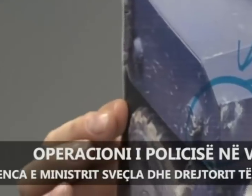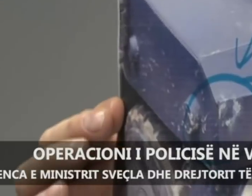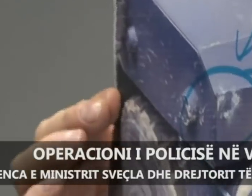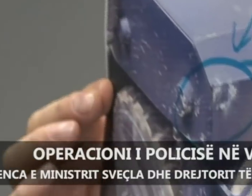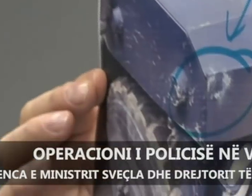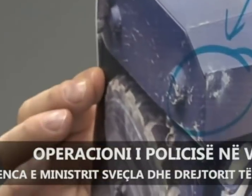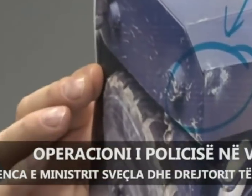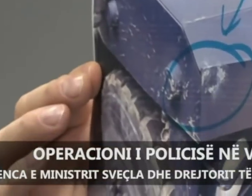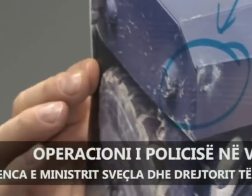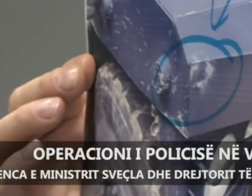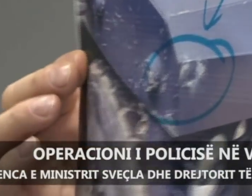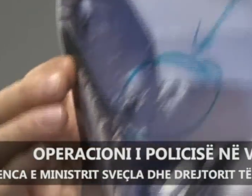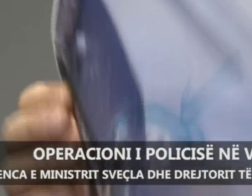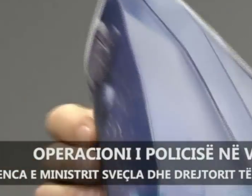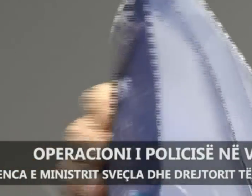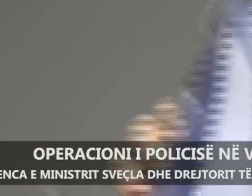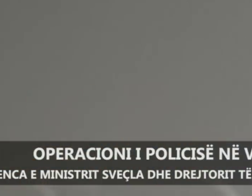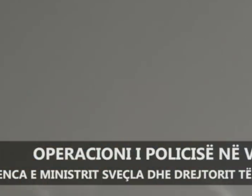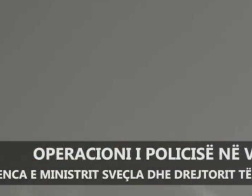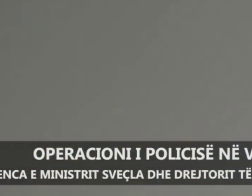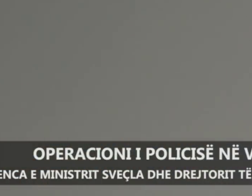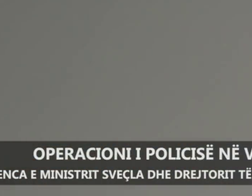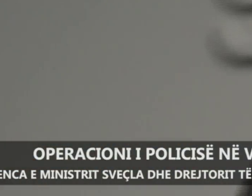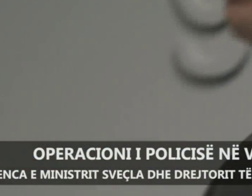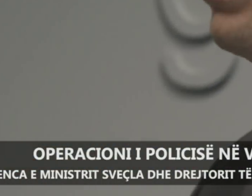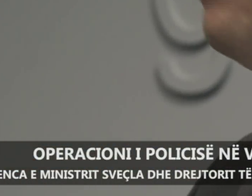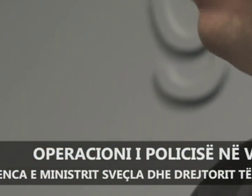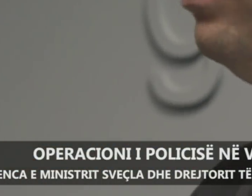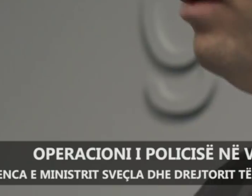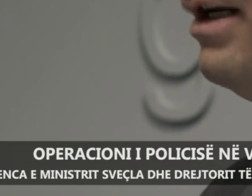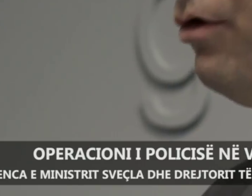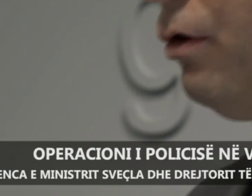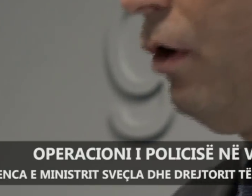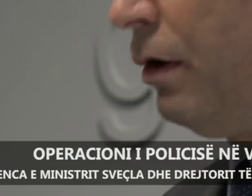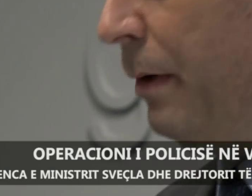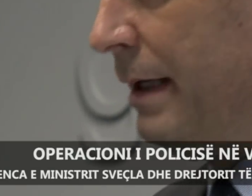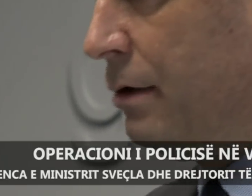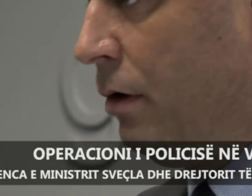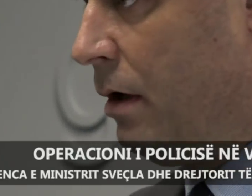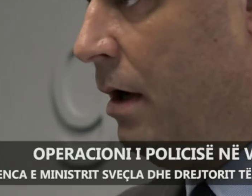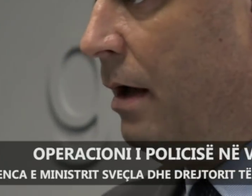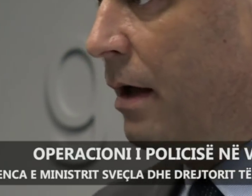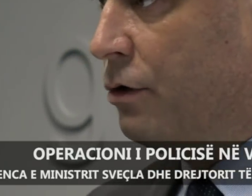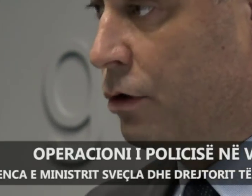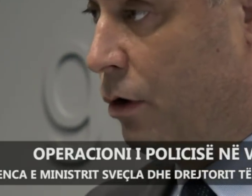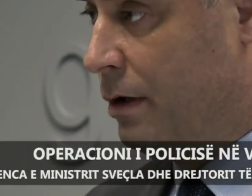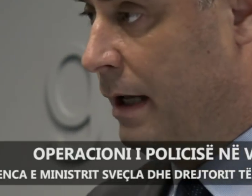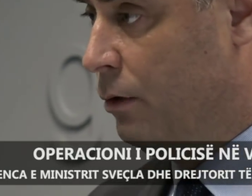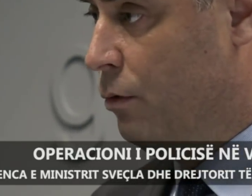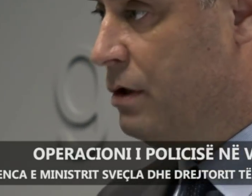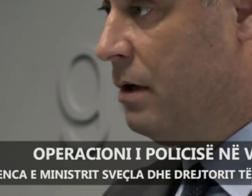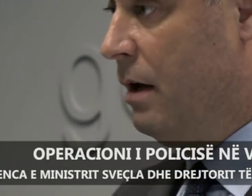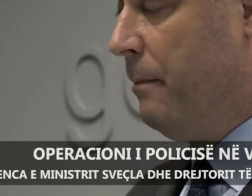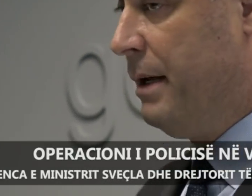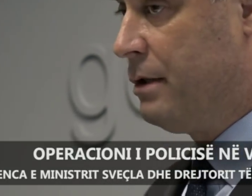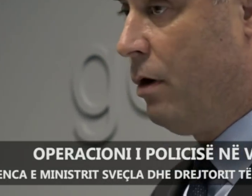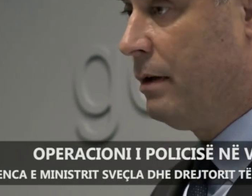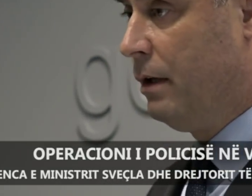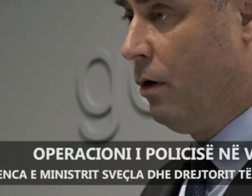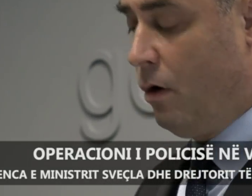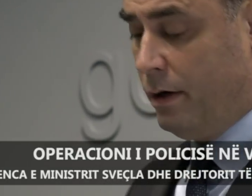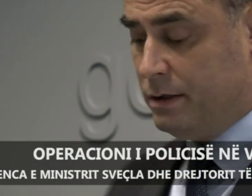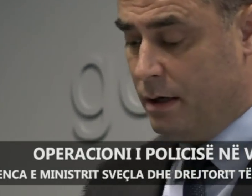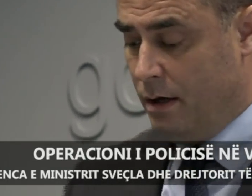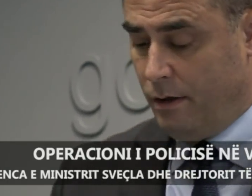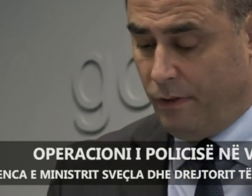Kjo është shenj e granatës dorës. Lejoni t'ju njoftoj se operacioni ka fillu nga zyrtarët policorë, zyrtarët hetuës,